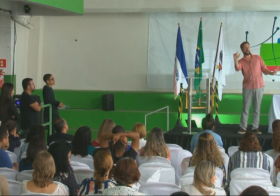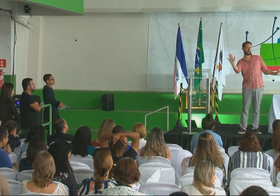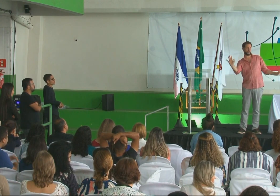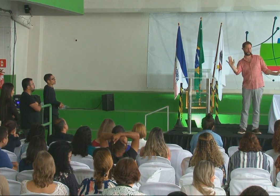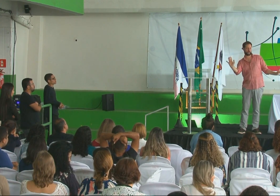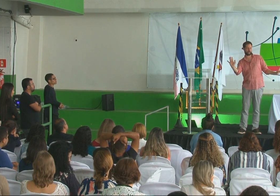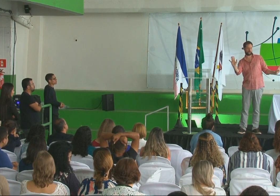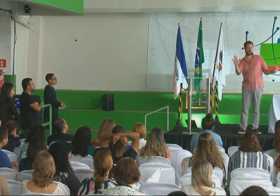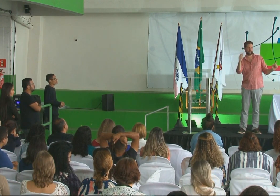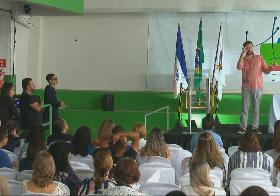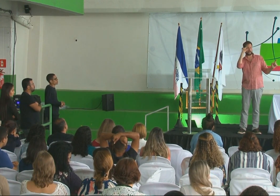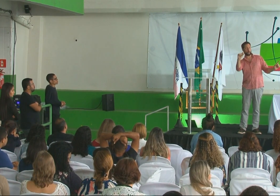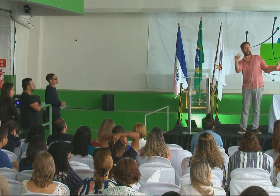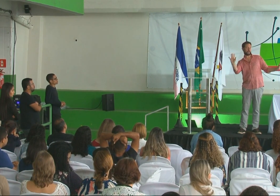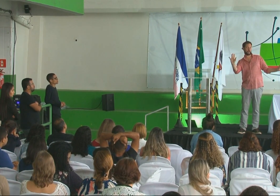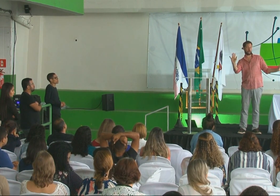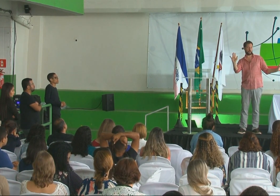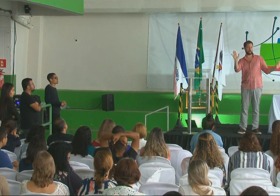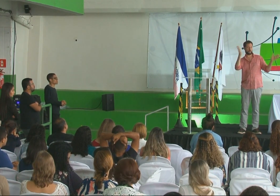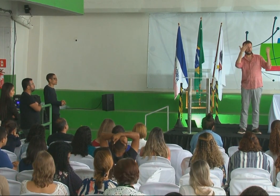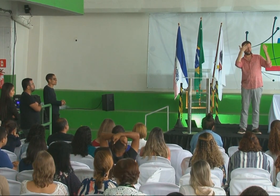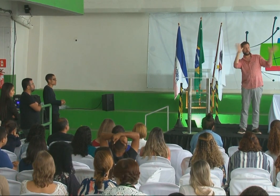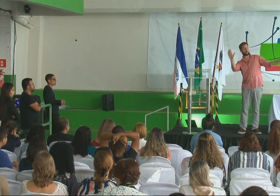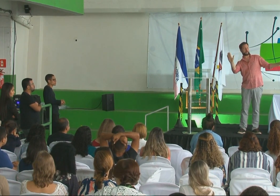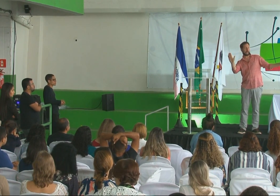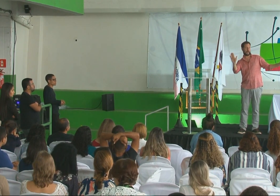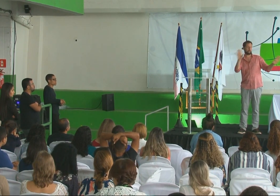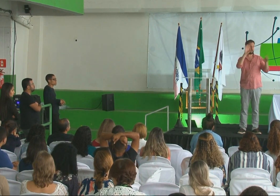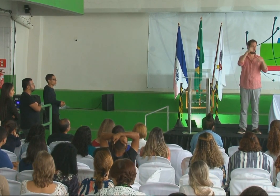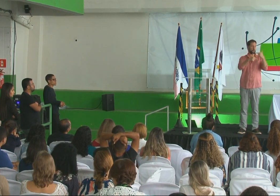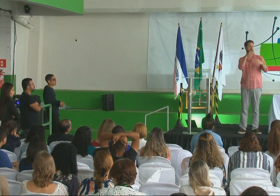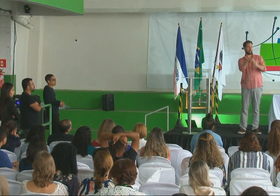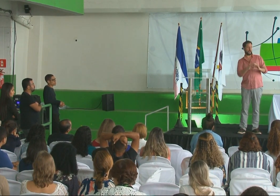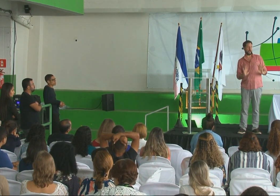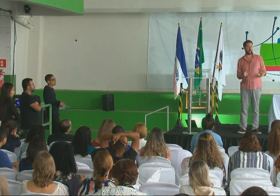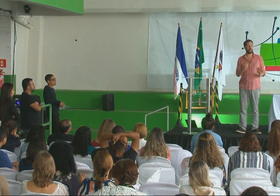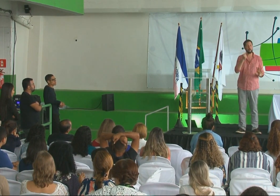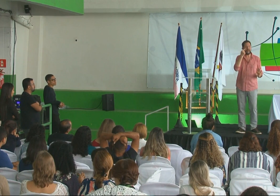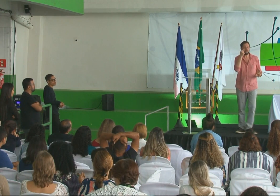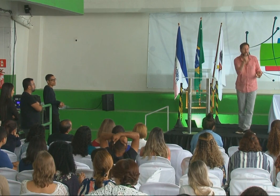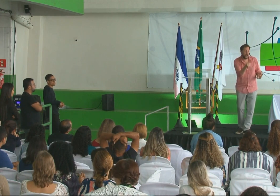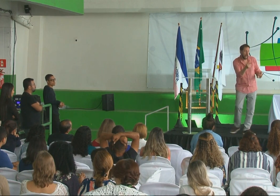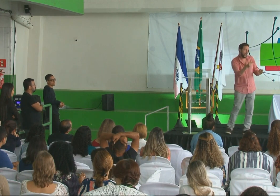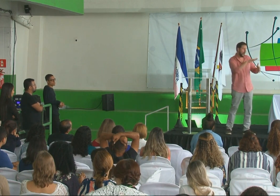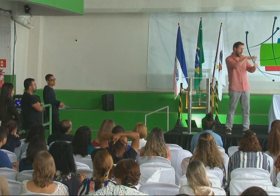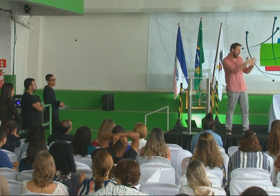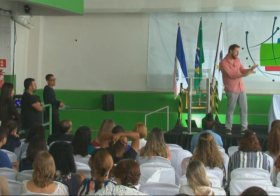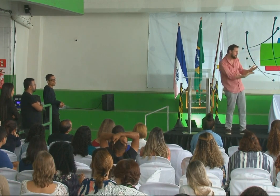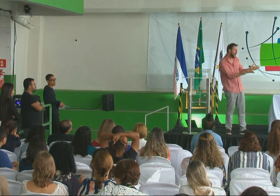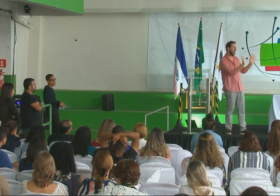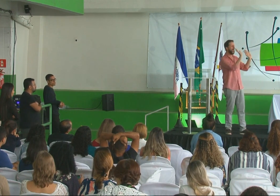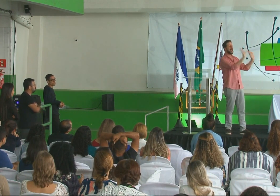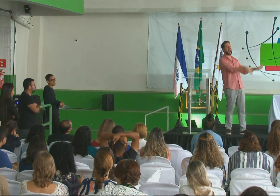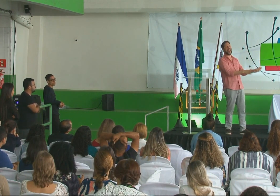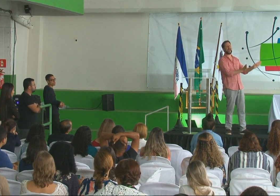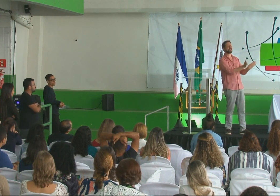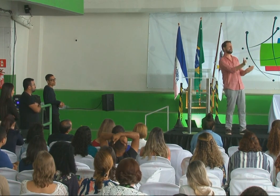As pessoas. Pensando são as pessoas que não entendem, trabalham lá dentro, as pessoas que olham e falam, Libras, ah,